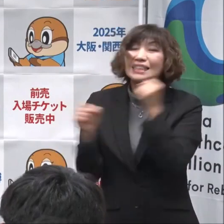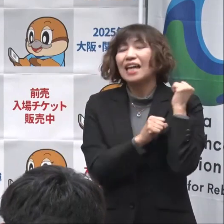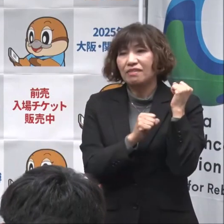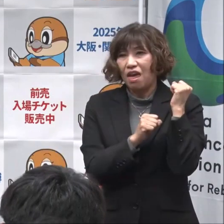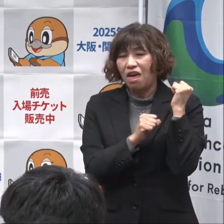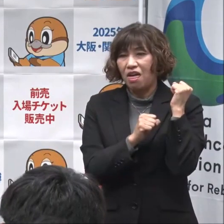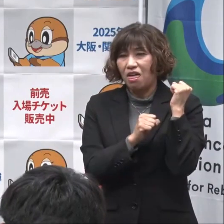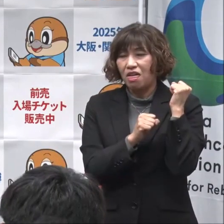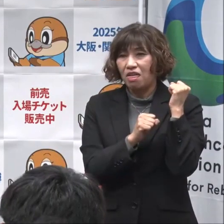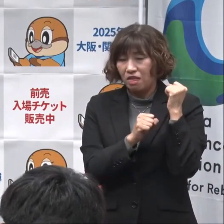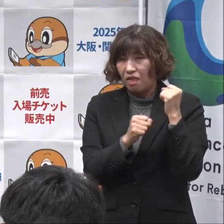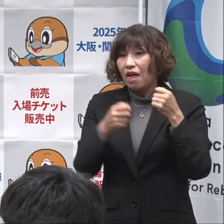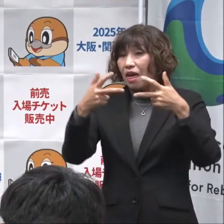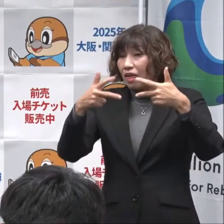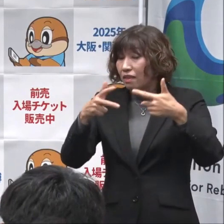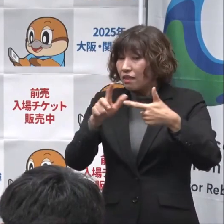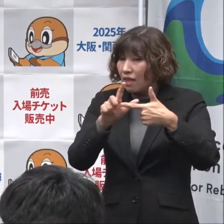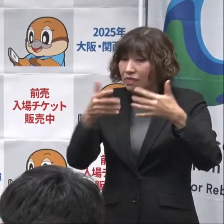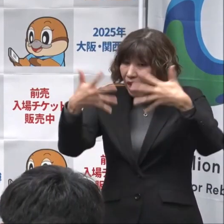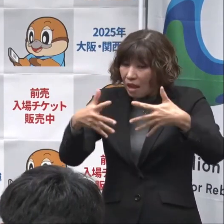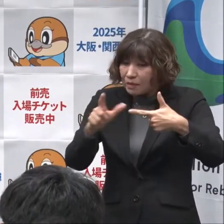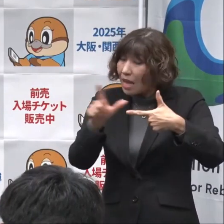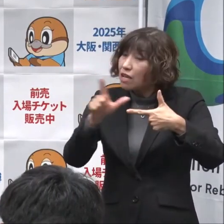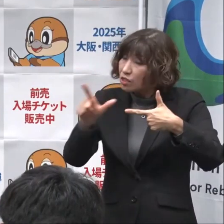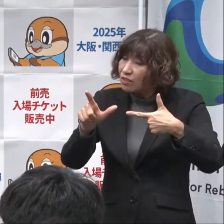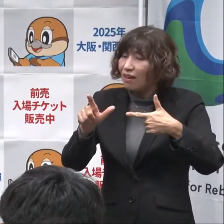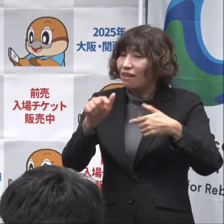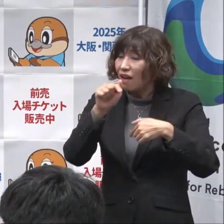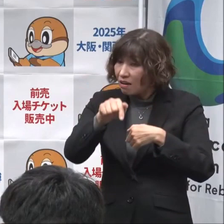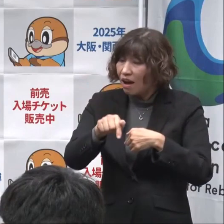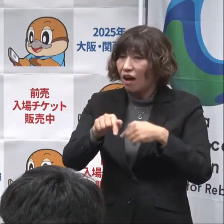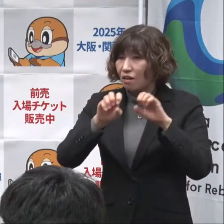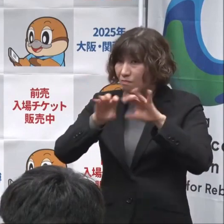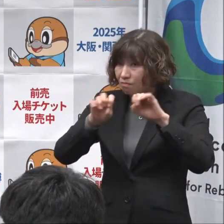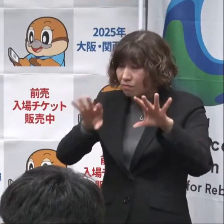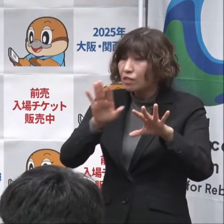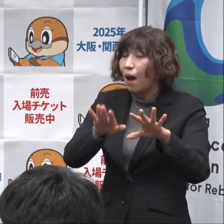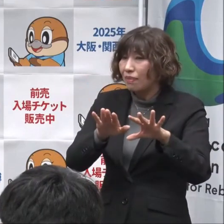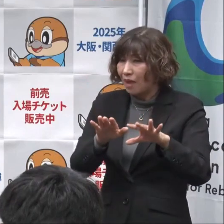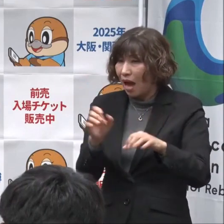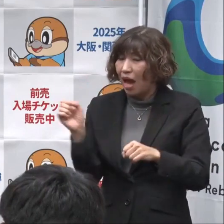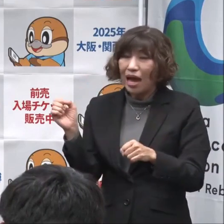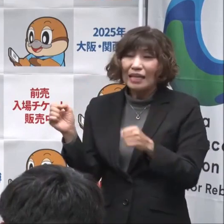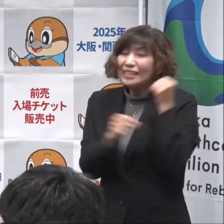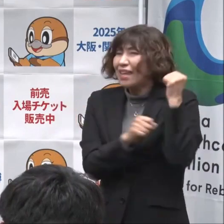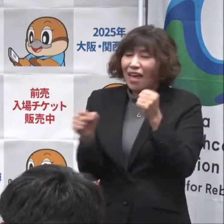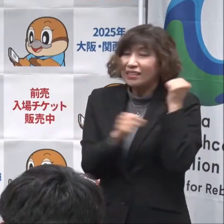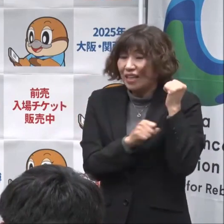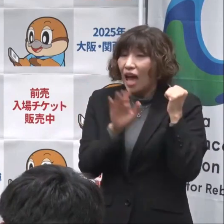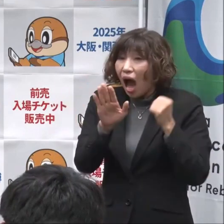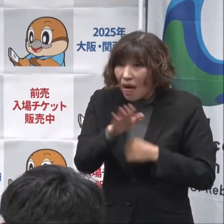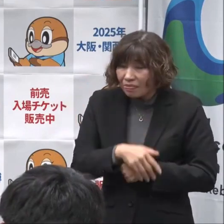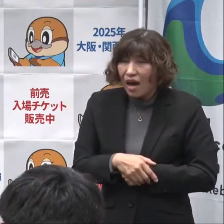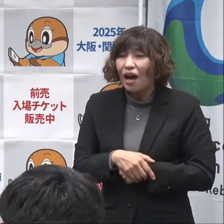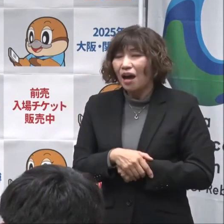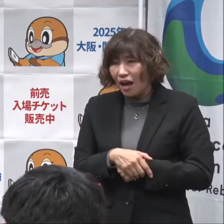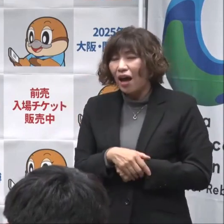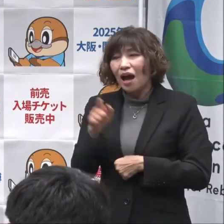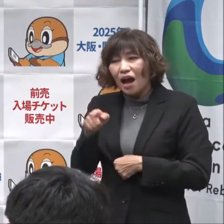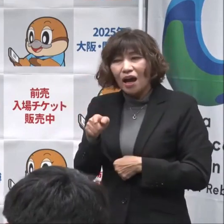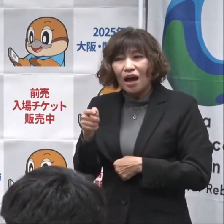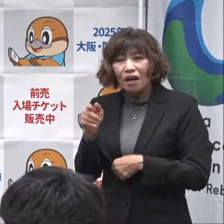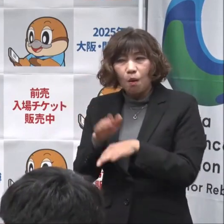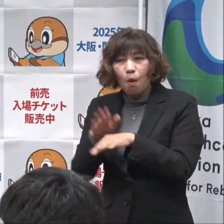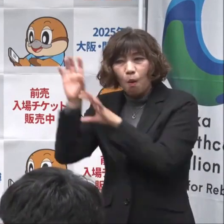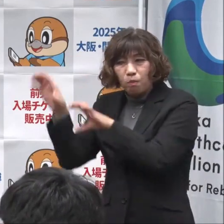さん、僕も聞いてましたけれども、ああいったことに、ああいった発信になると思います。大阪府においてもそういった発信をしていく